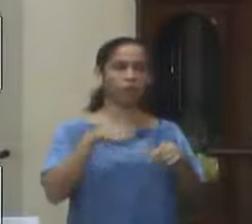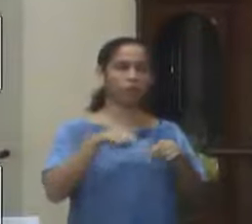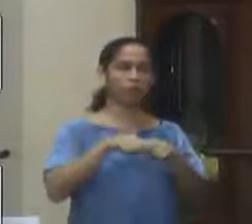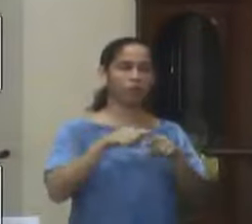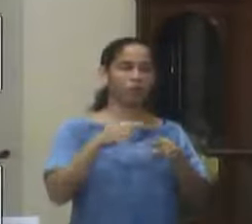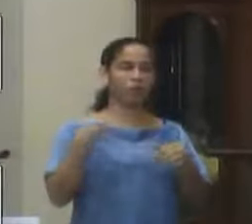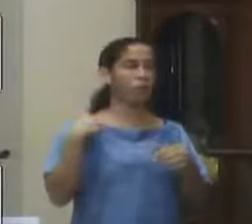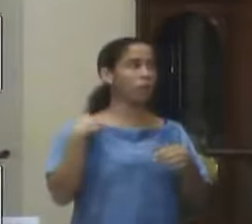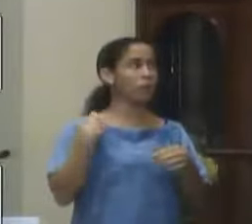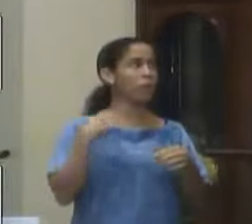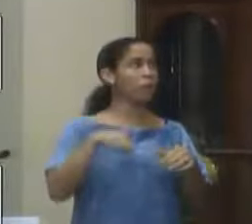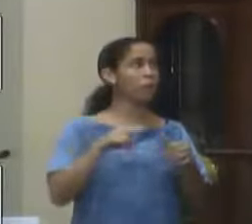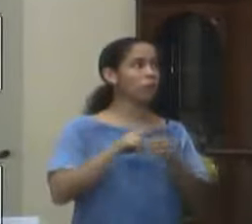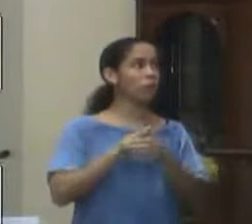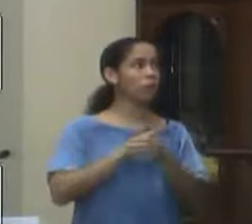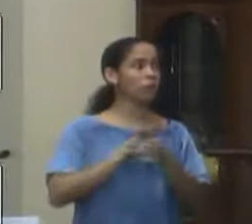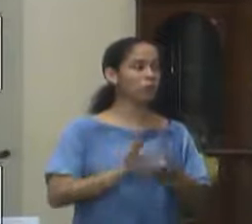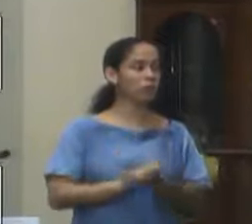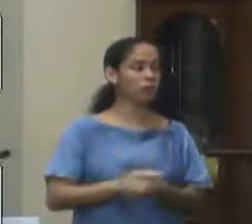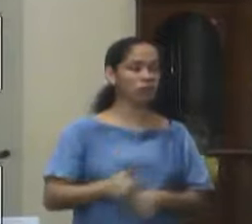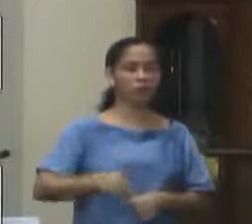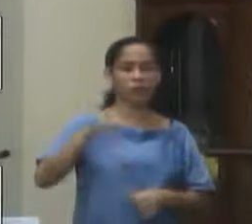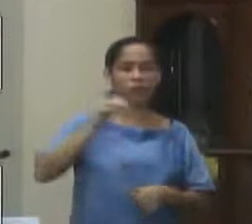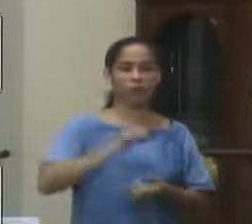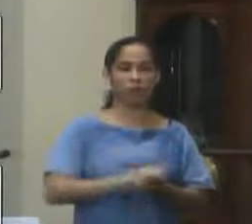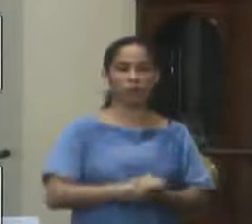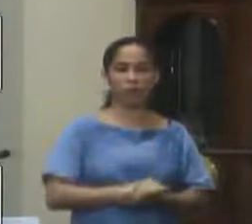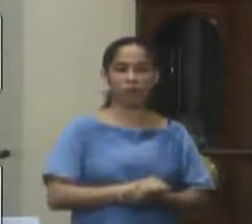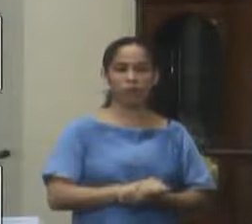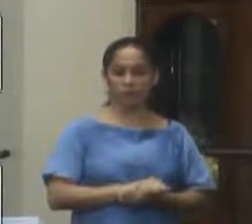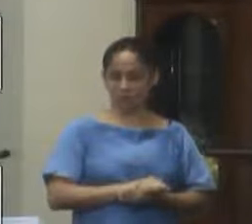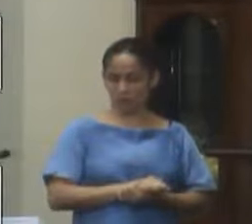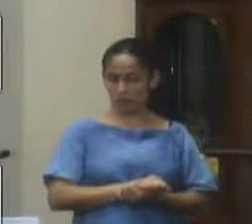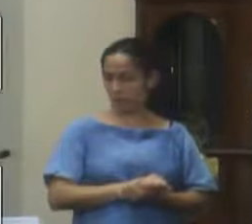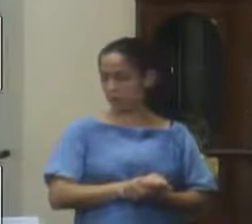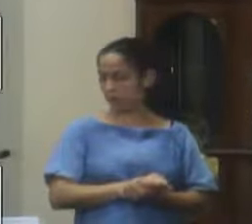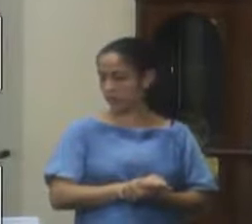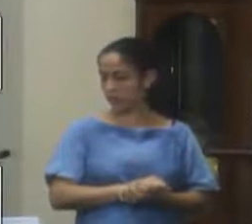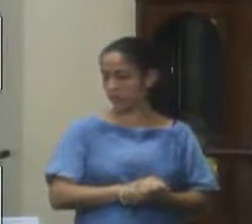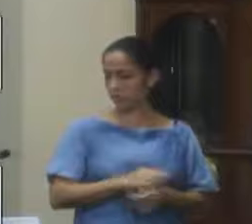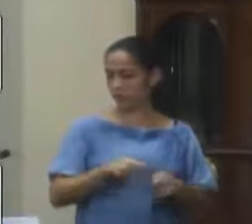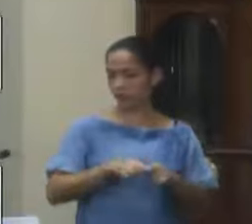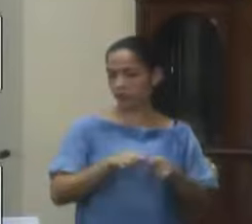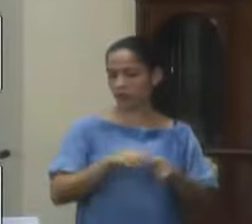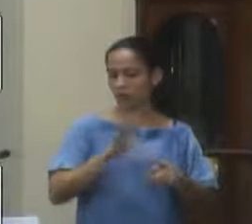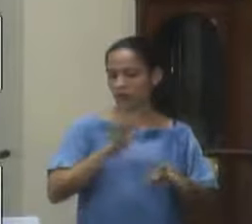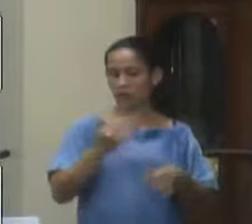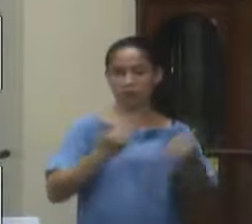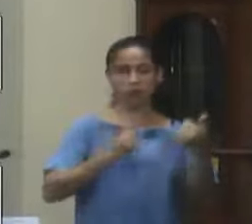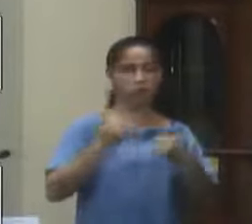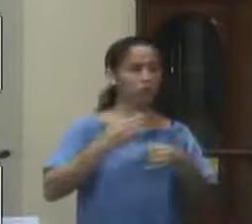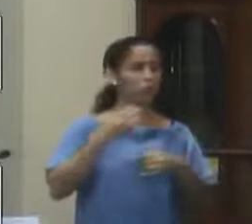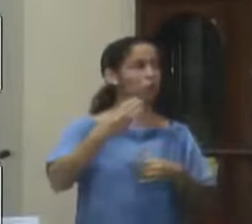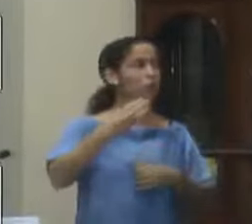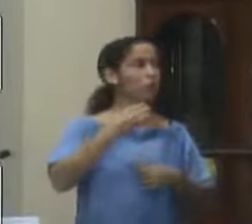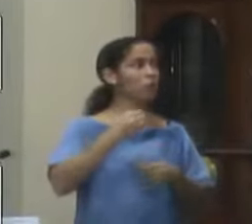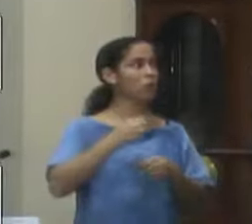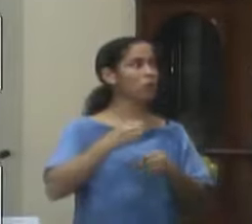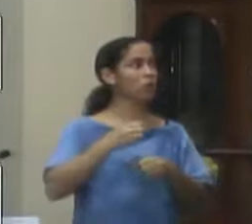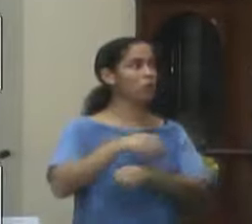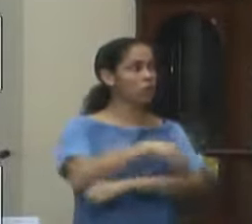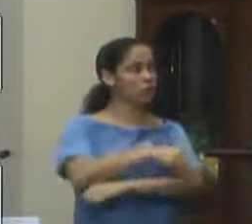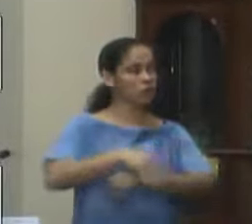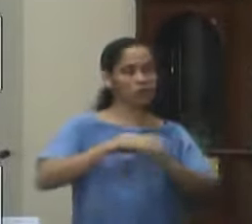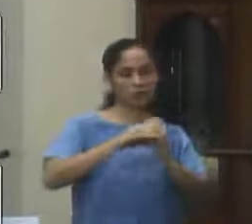que as coisas fiquem melhor para o lado da CEDAI. De acordo com o que foi passado por 3 engenheiros da